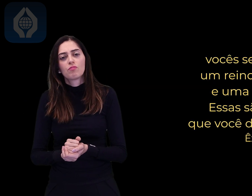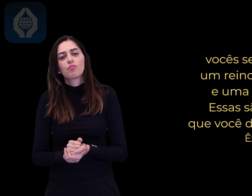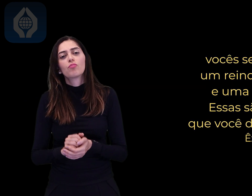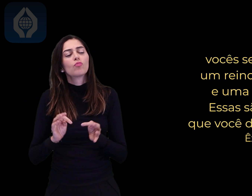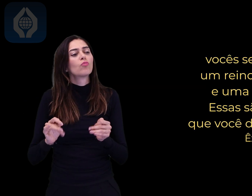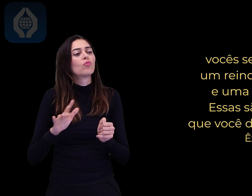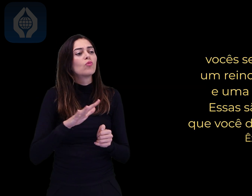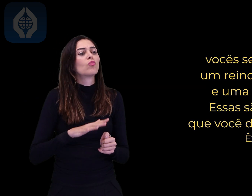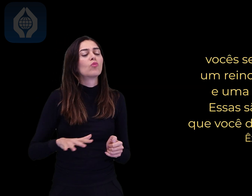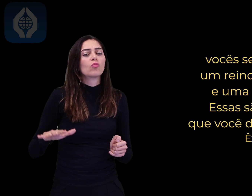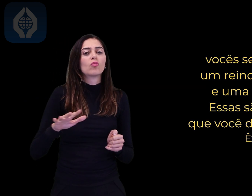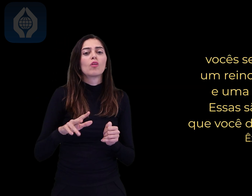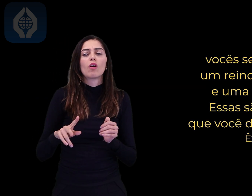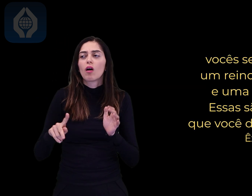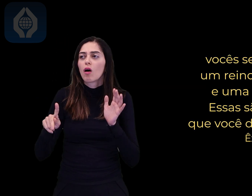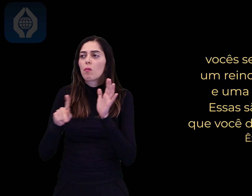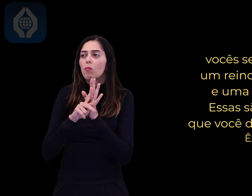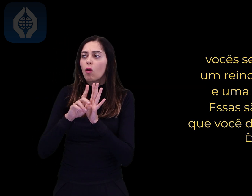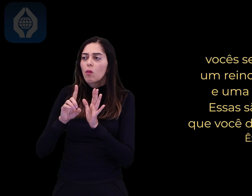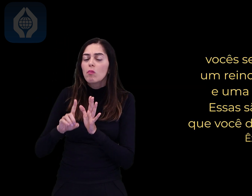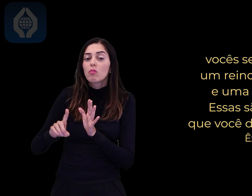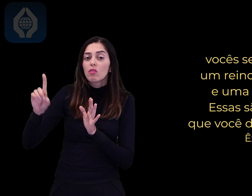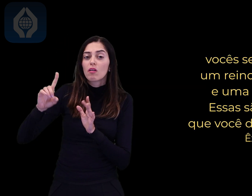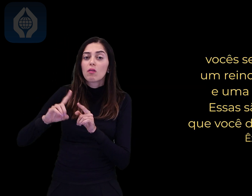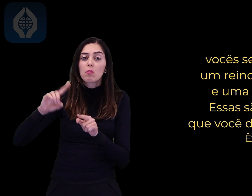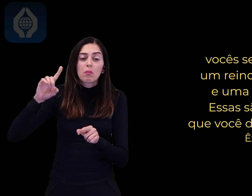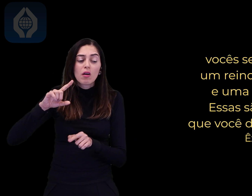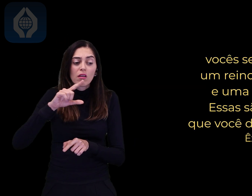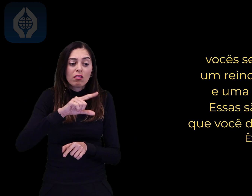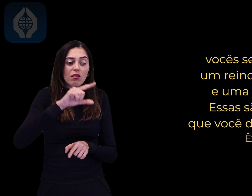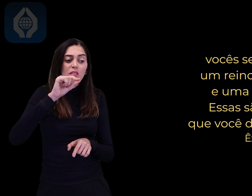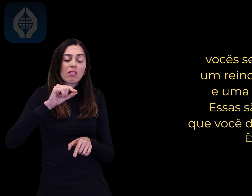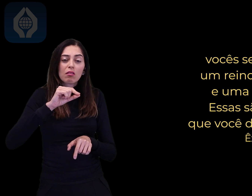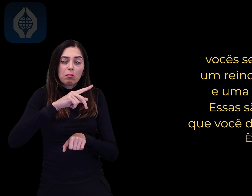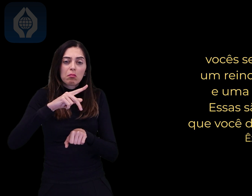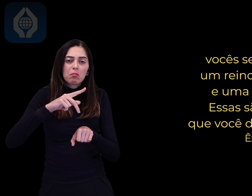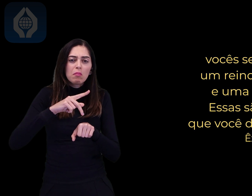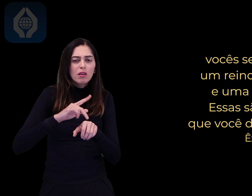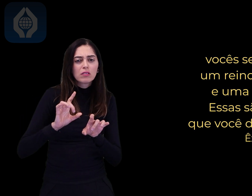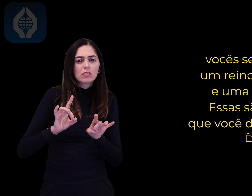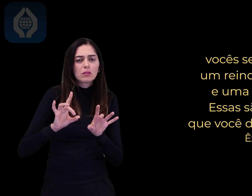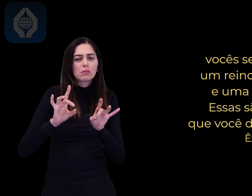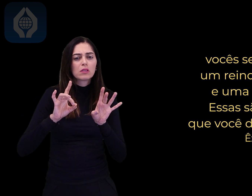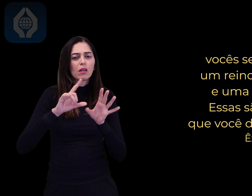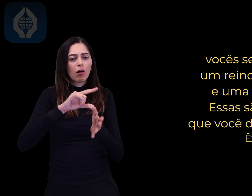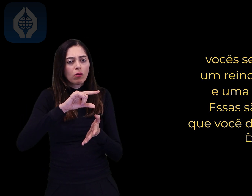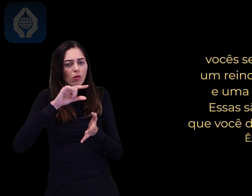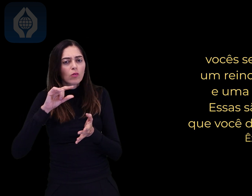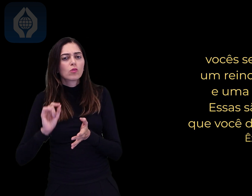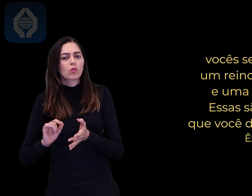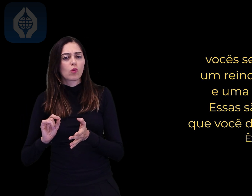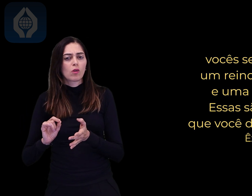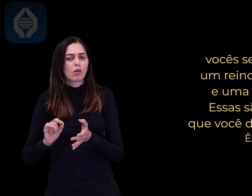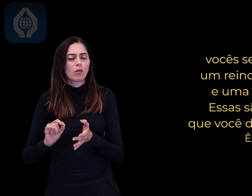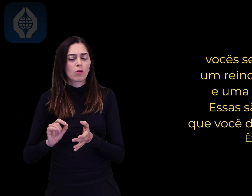vocês serão para mim um reino de sacerdotes e uma nação santa. Essas são as palavras que você dirá